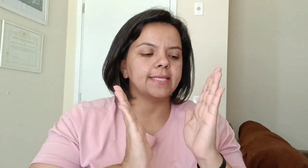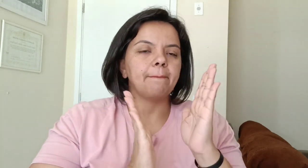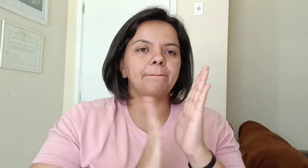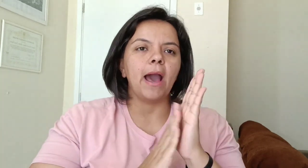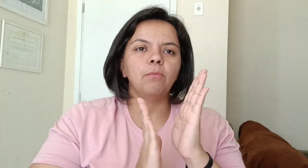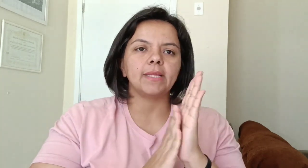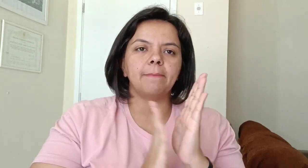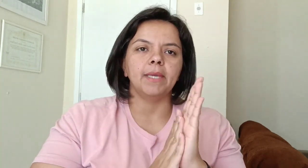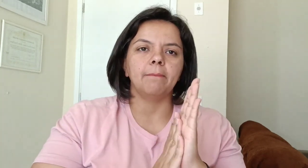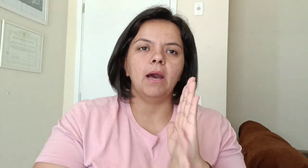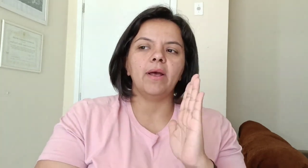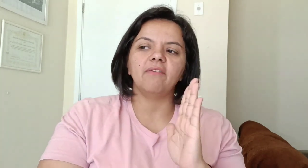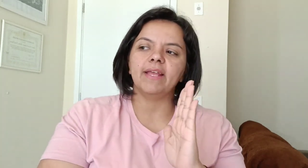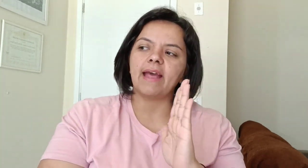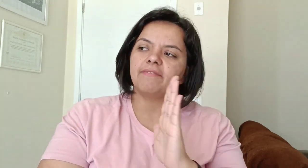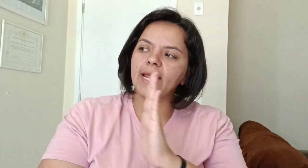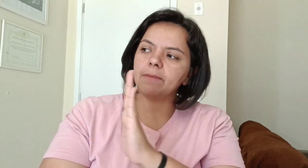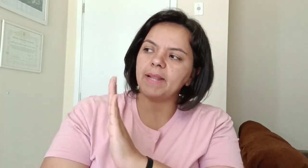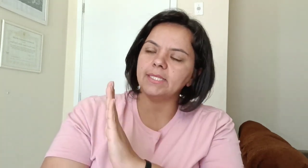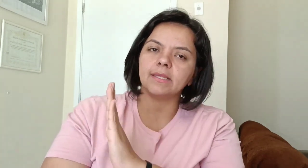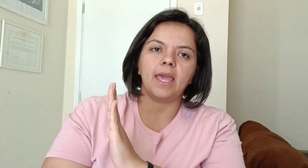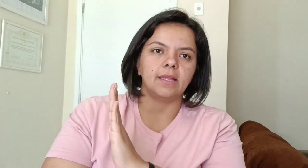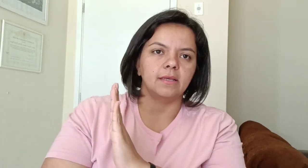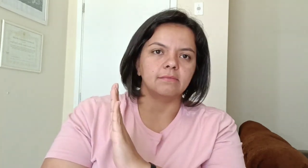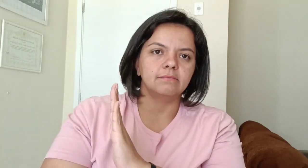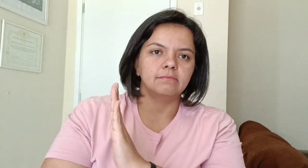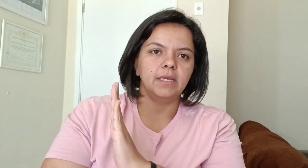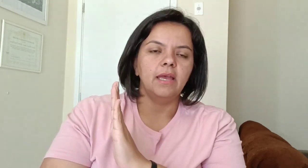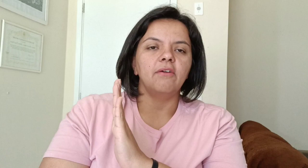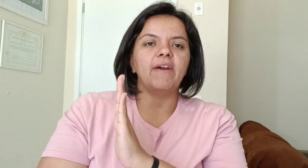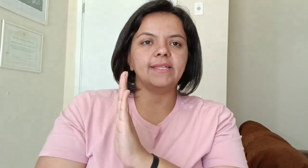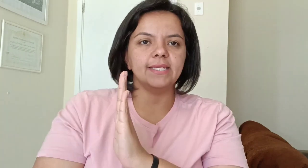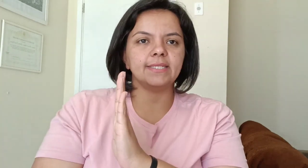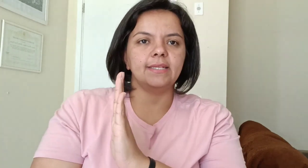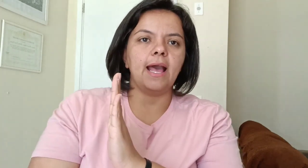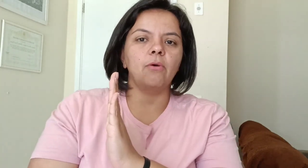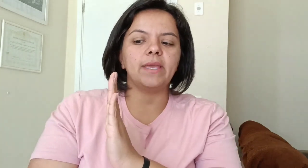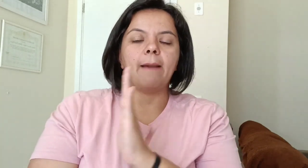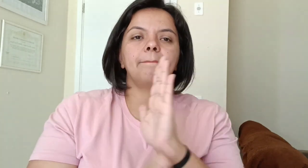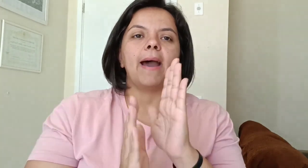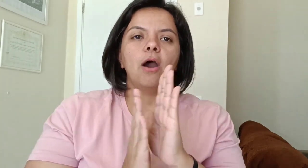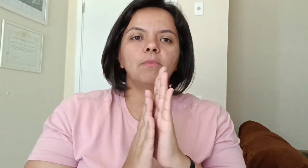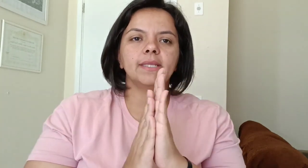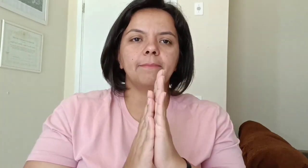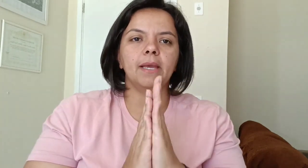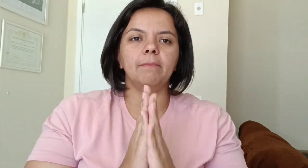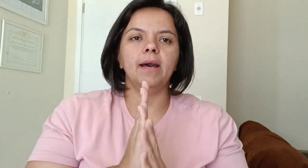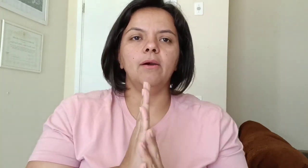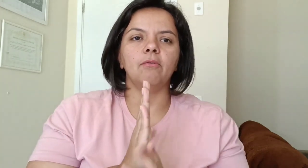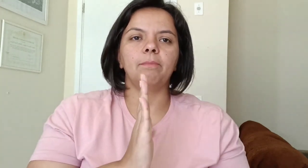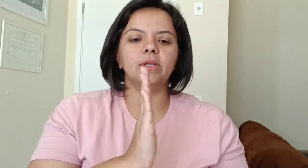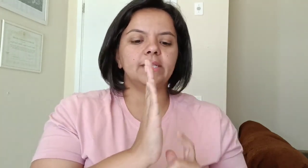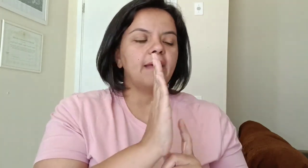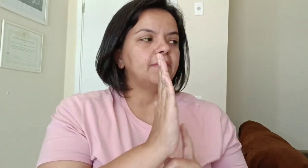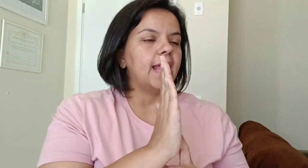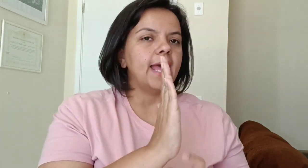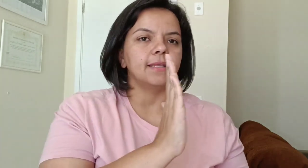que a palma da minha mão, ela vai estar virada para a esquerda. Vai ter sinal que a palma da minha mão pode estar virada